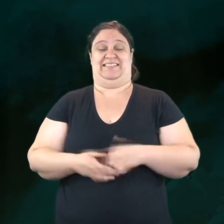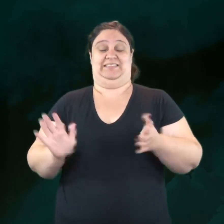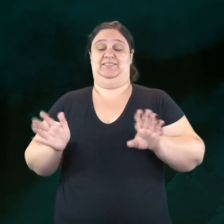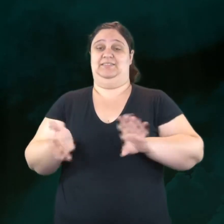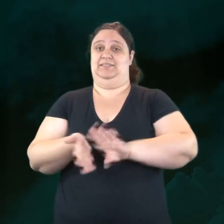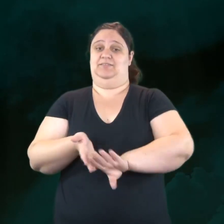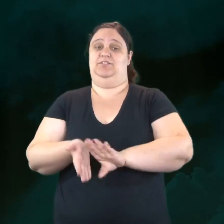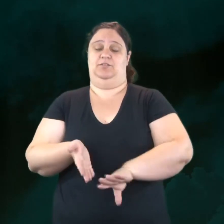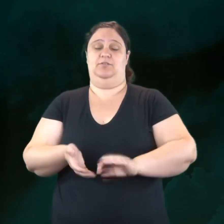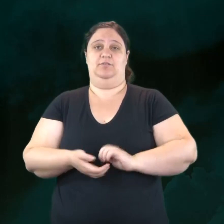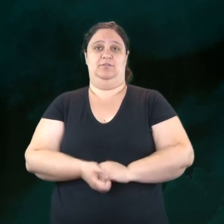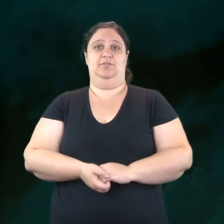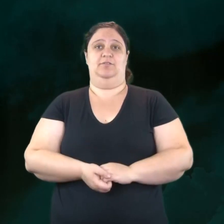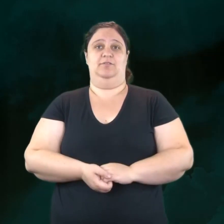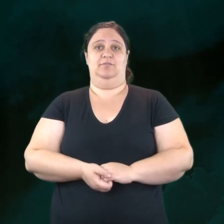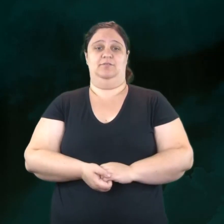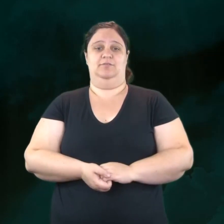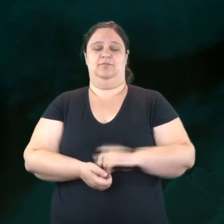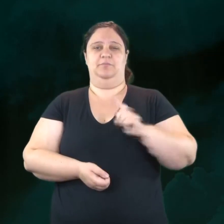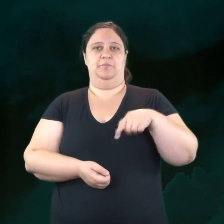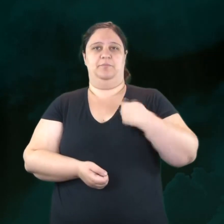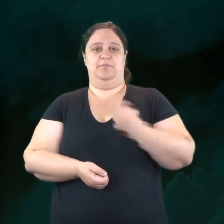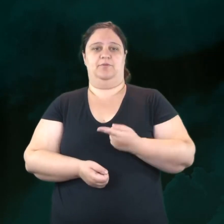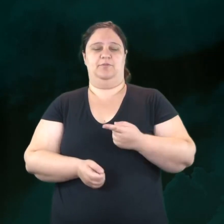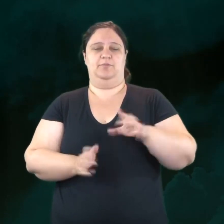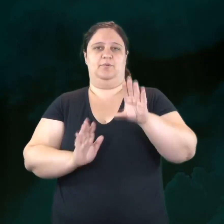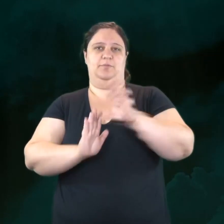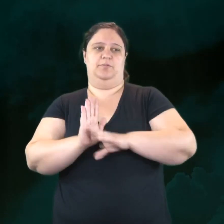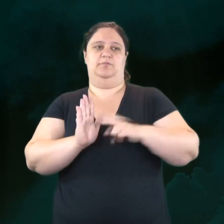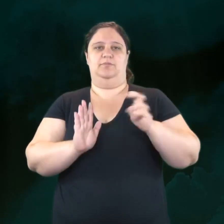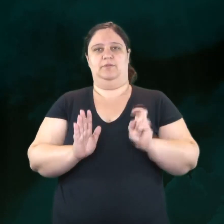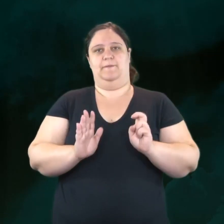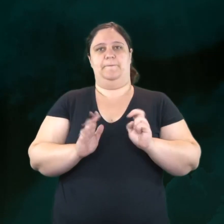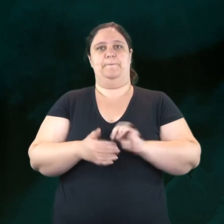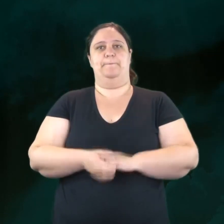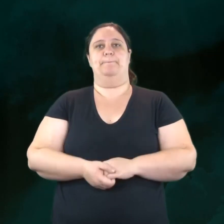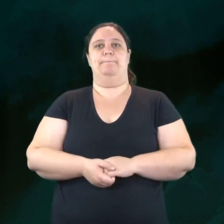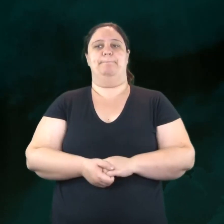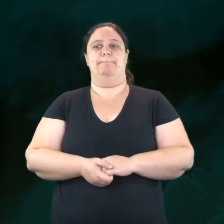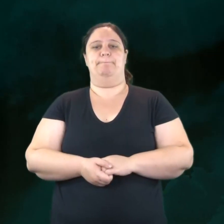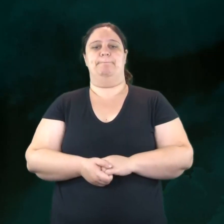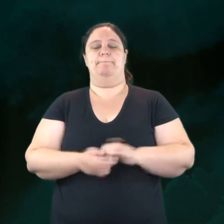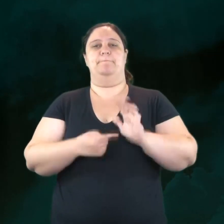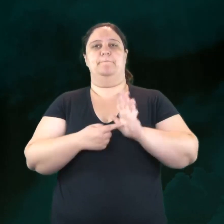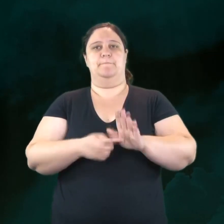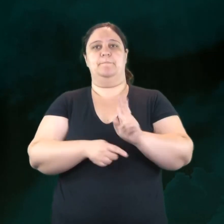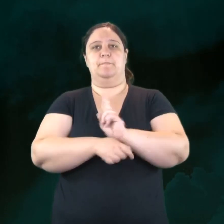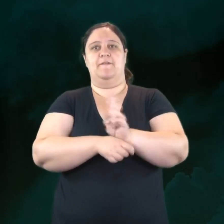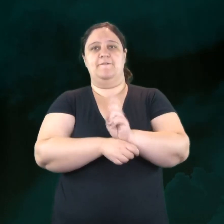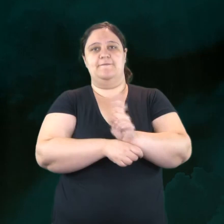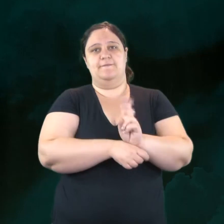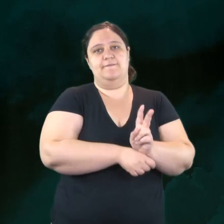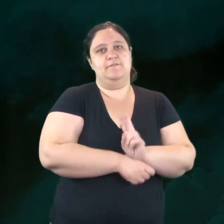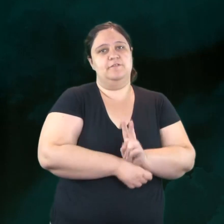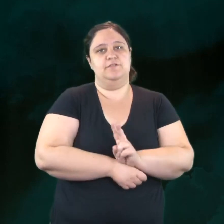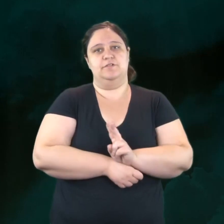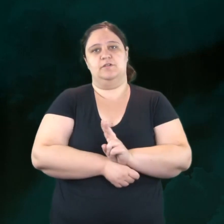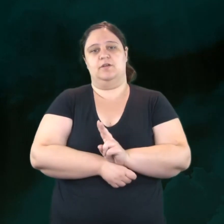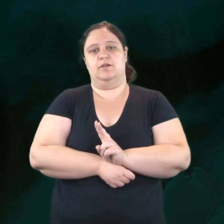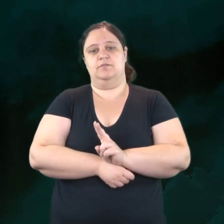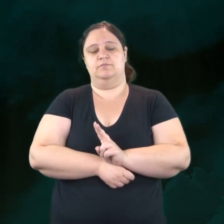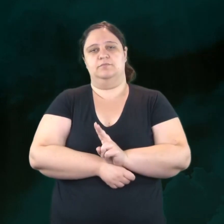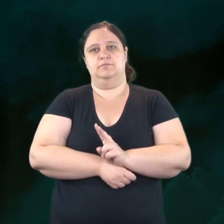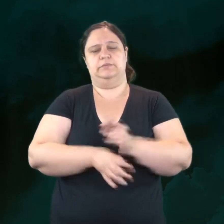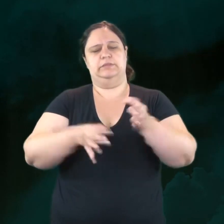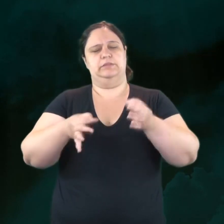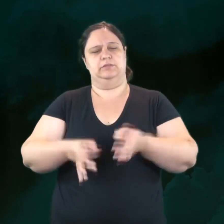daqui, peraí. O próximo item, né, capítulo 5, fala de vigiar e ser sóbrio. Capítulo